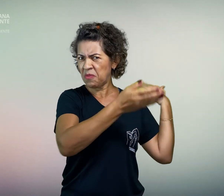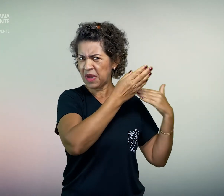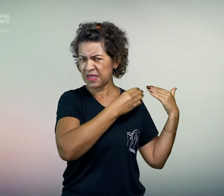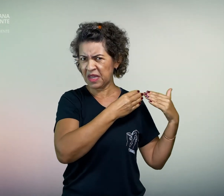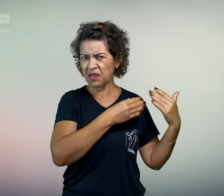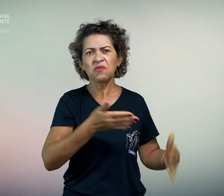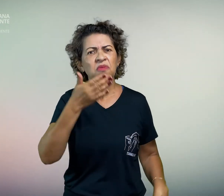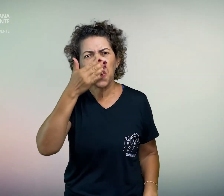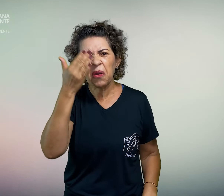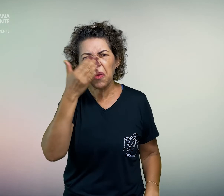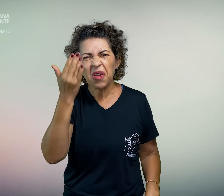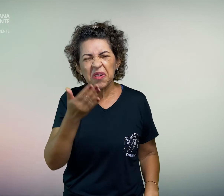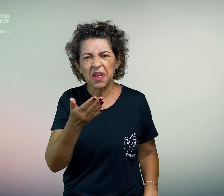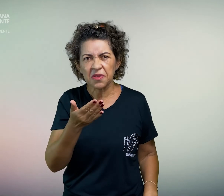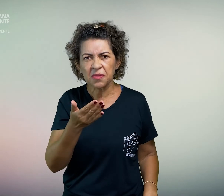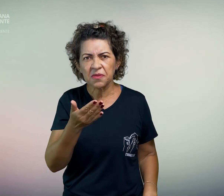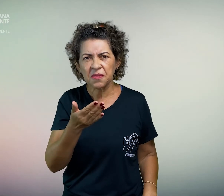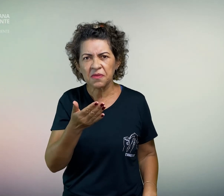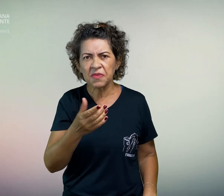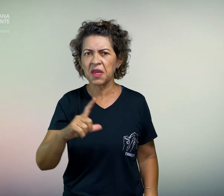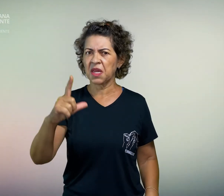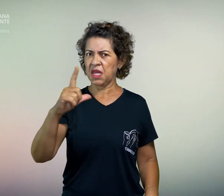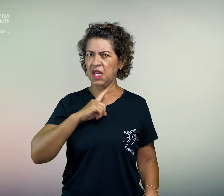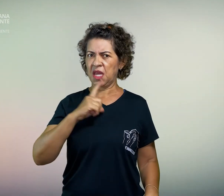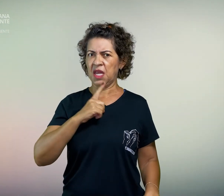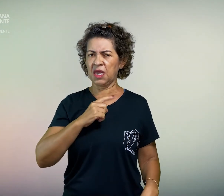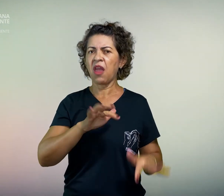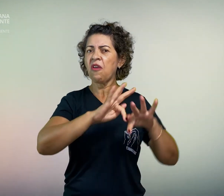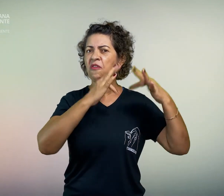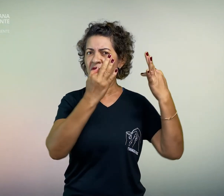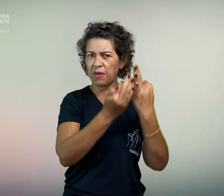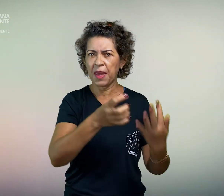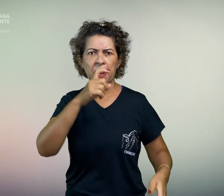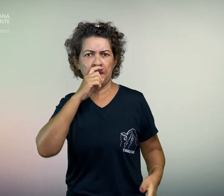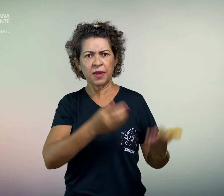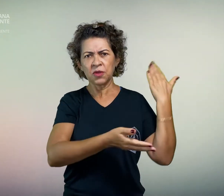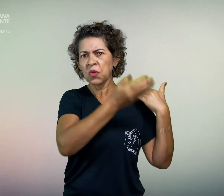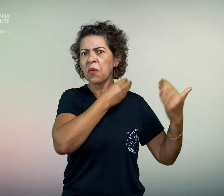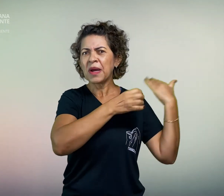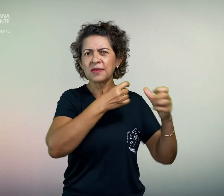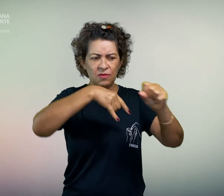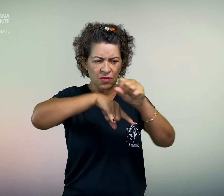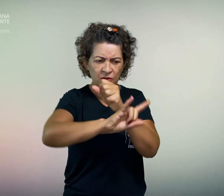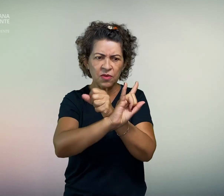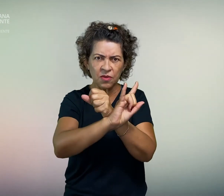Eles eram promíscuos? Há histórico de